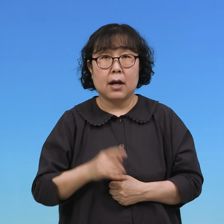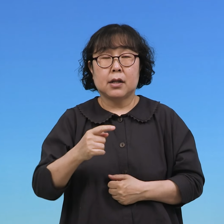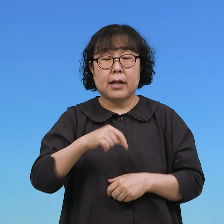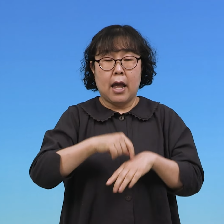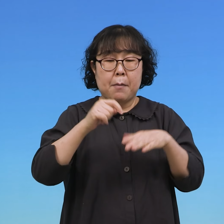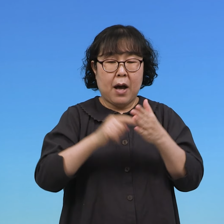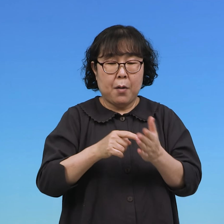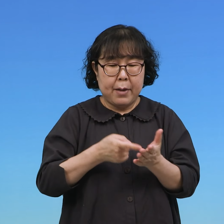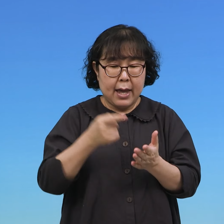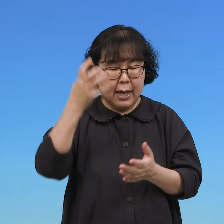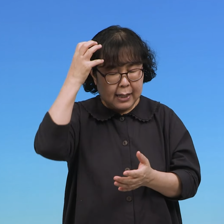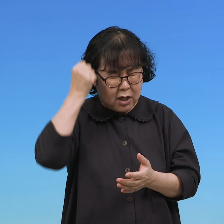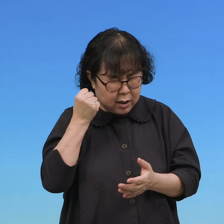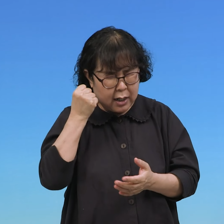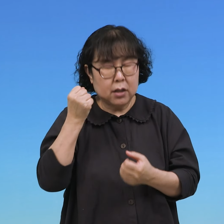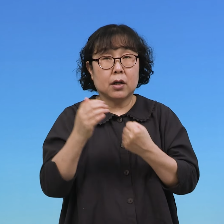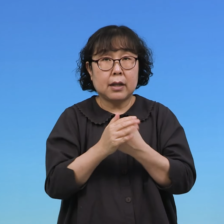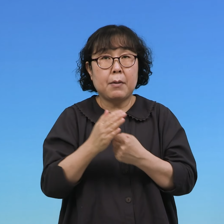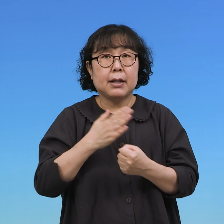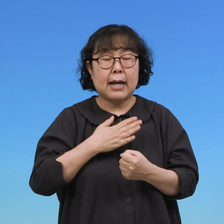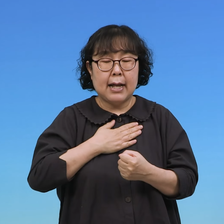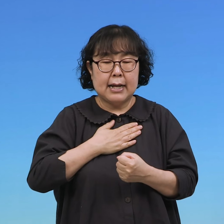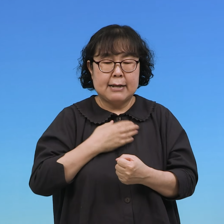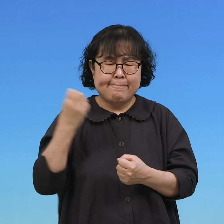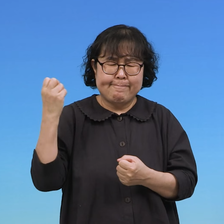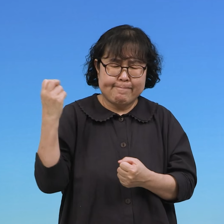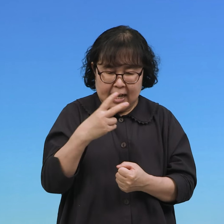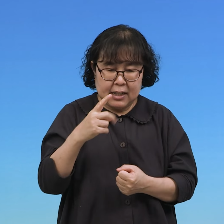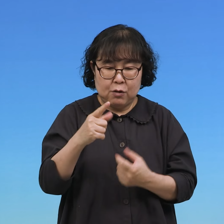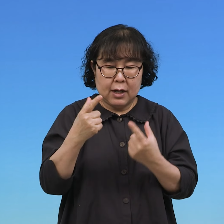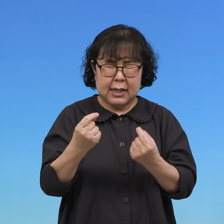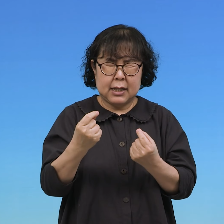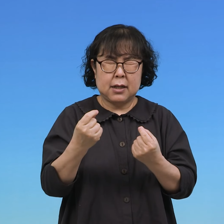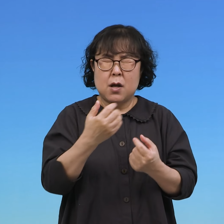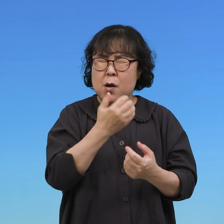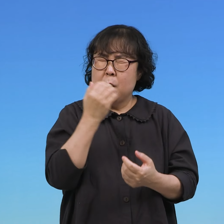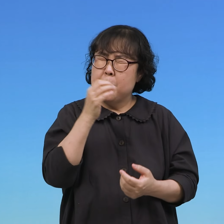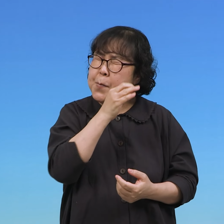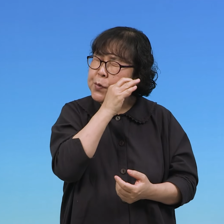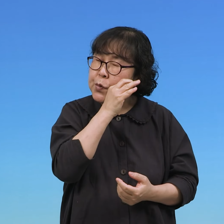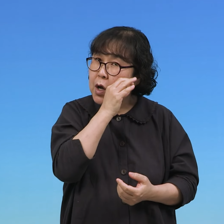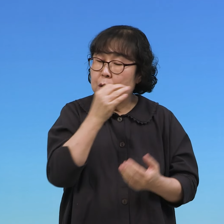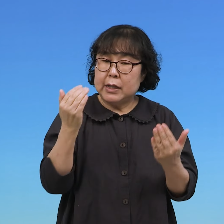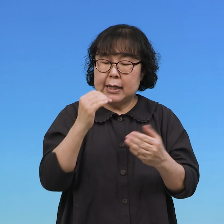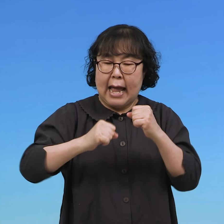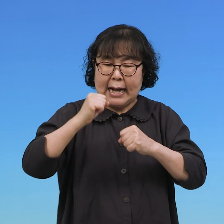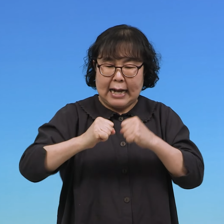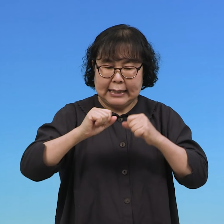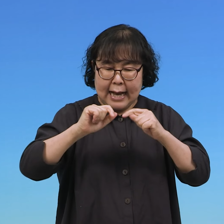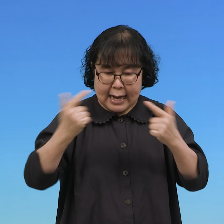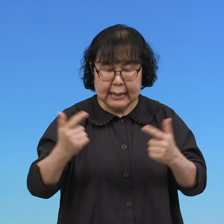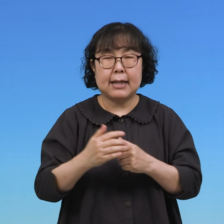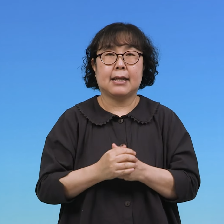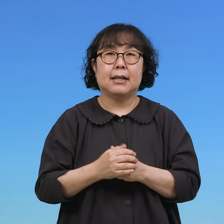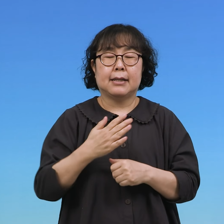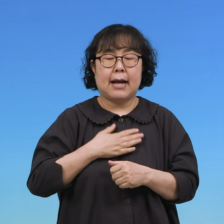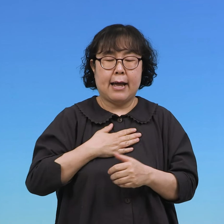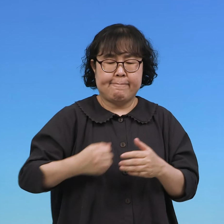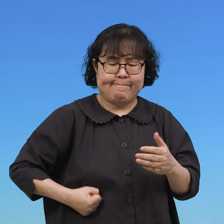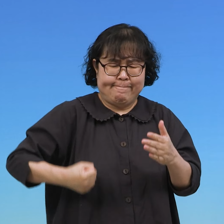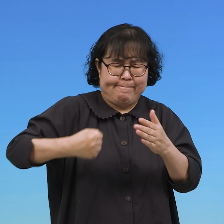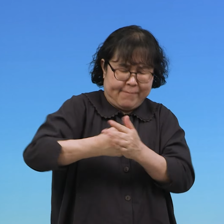내 마음에 기억함으로 말미암아 내가 다시는 이런 부끄러운 자리에 들어가지 않겠다는 처절한